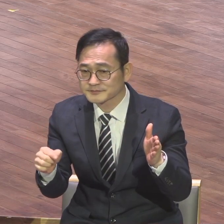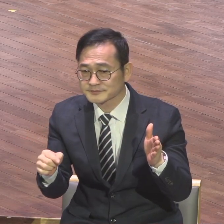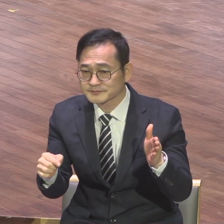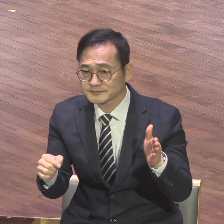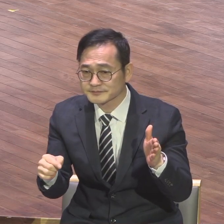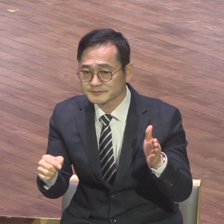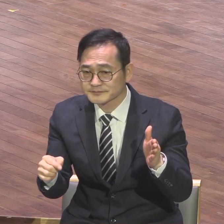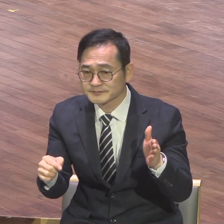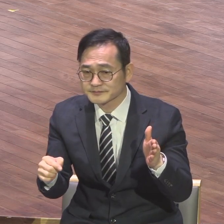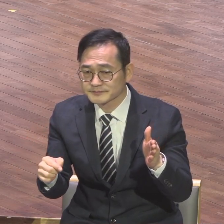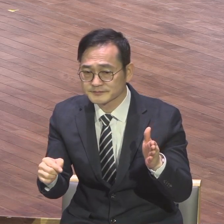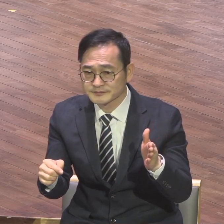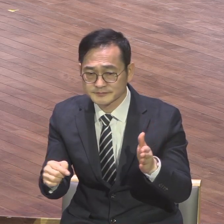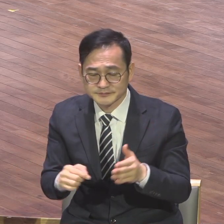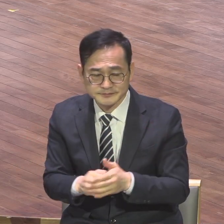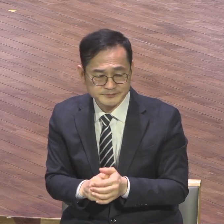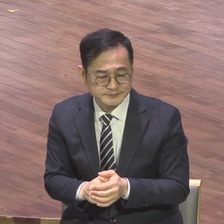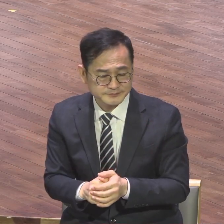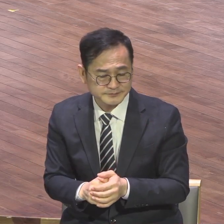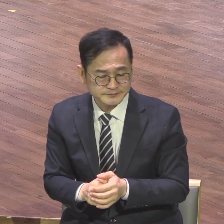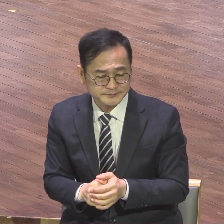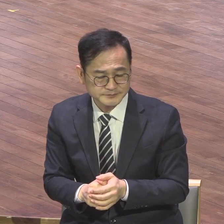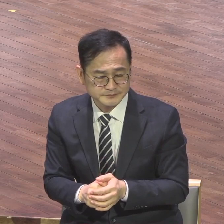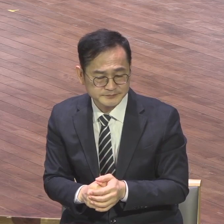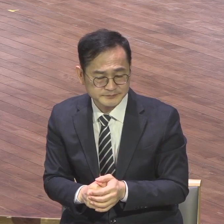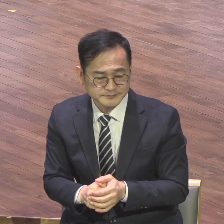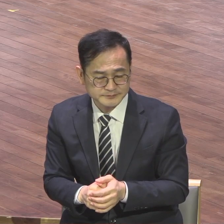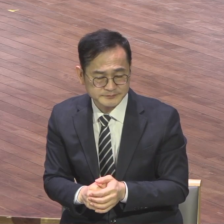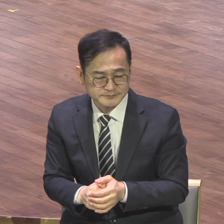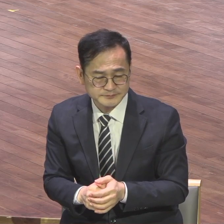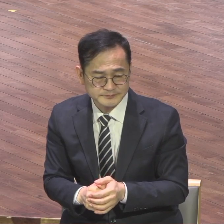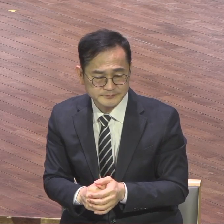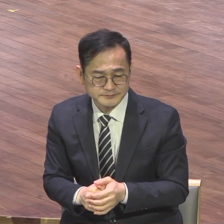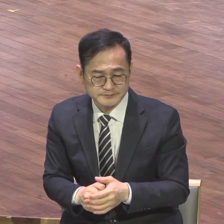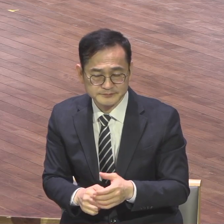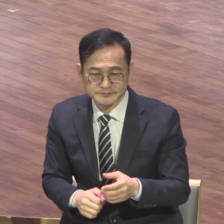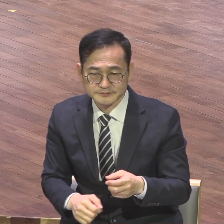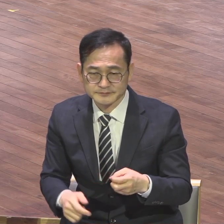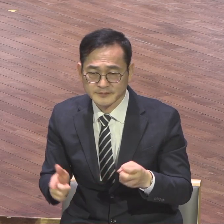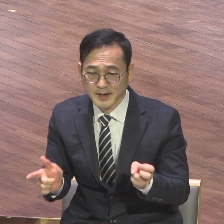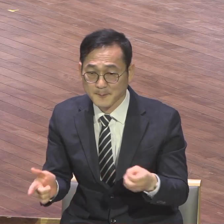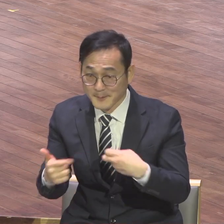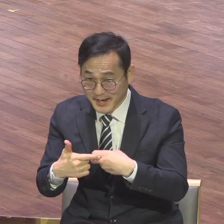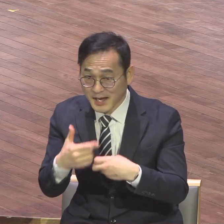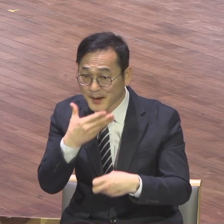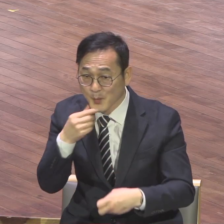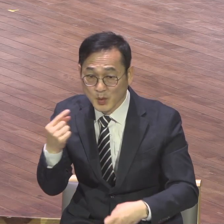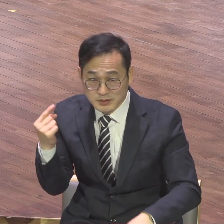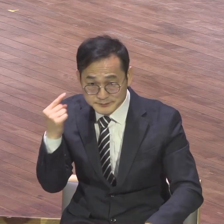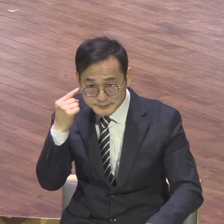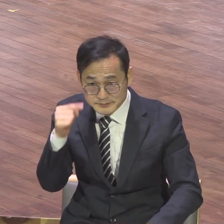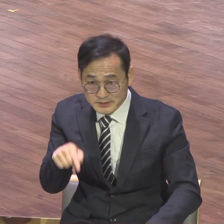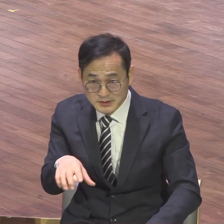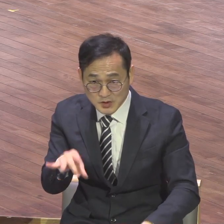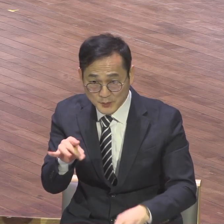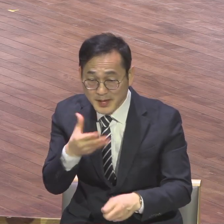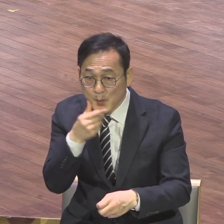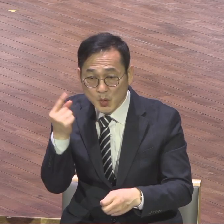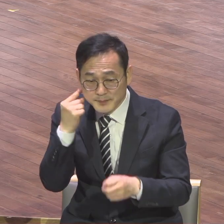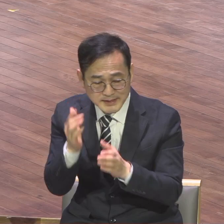마가 복음은 복음의 시작이 무엇인지에 대해서 선포하면서 문을